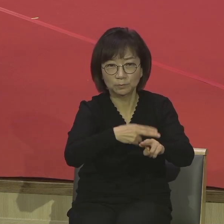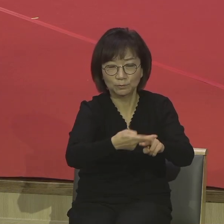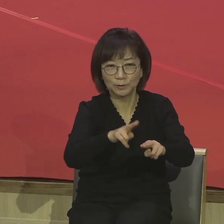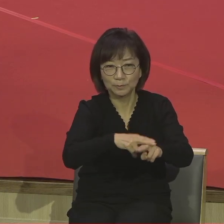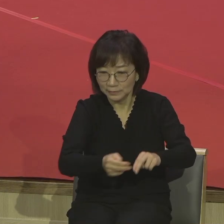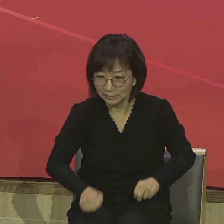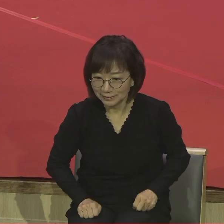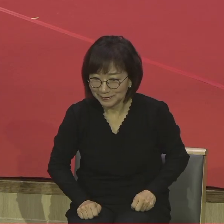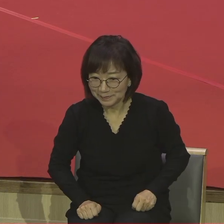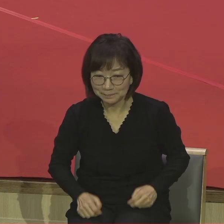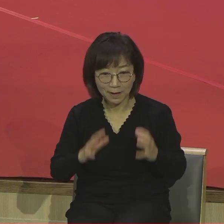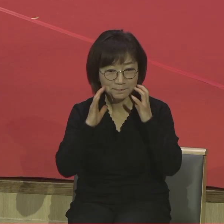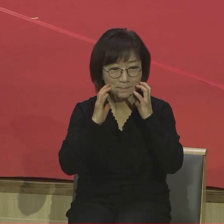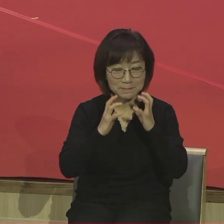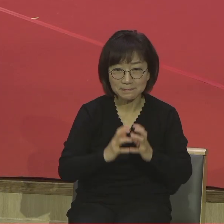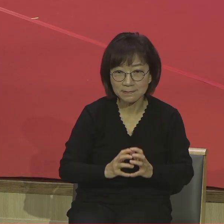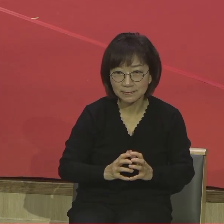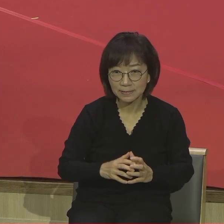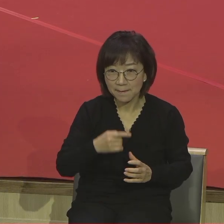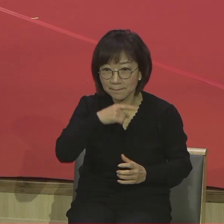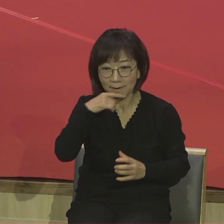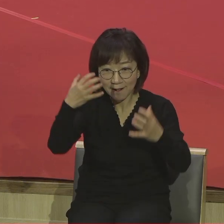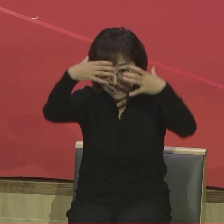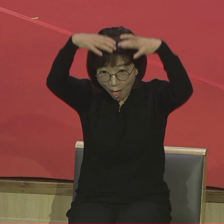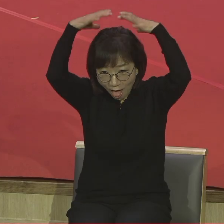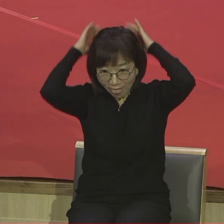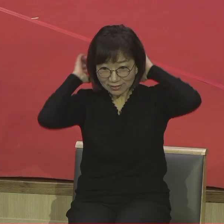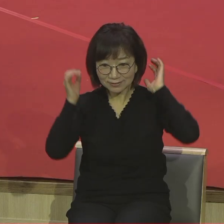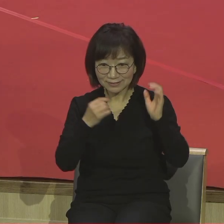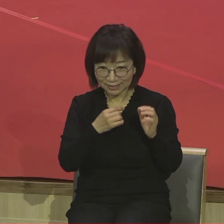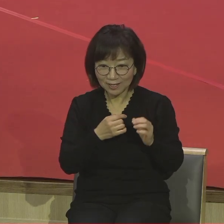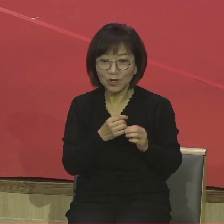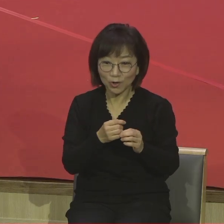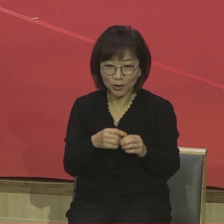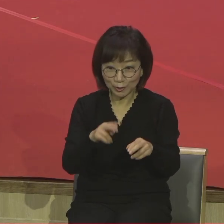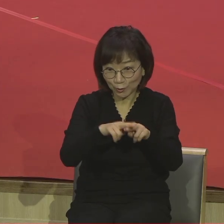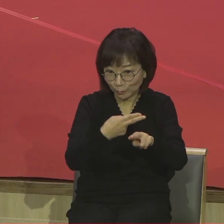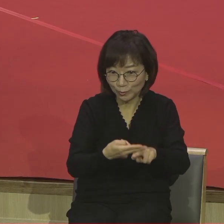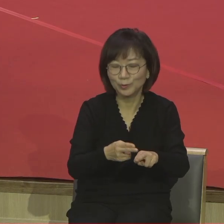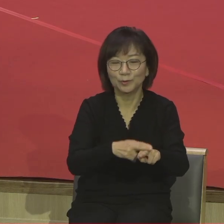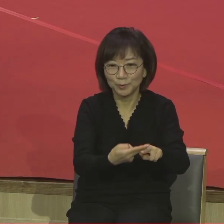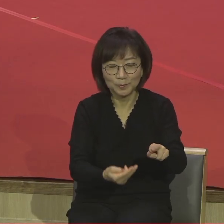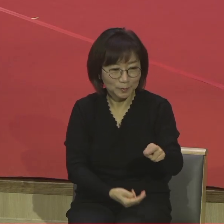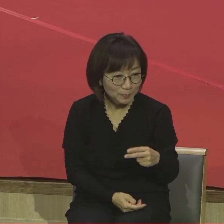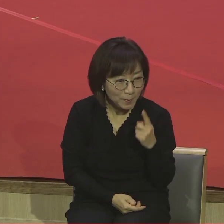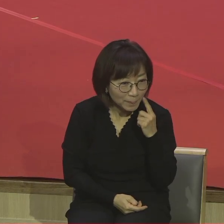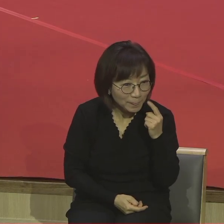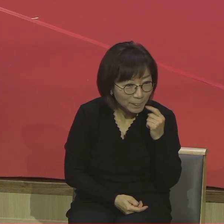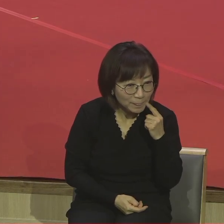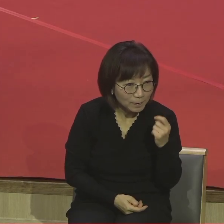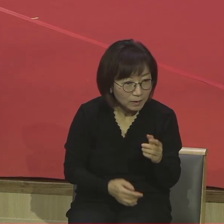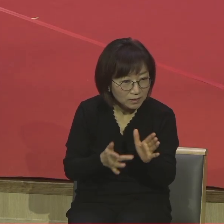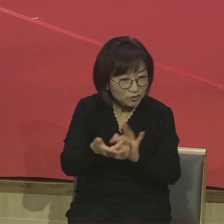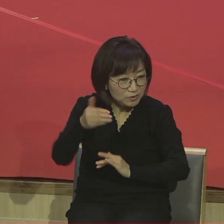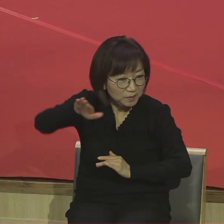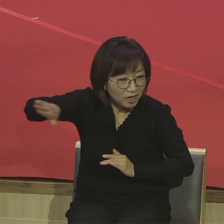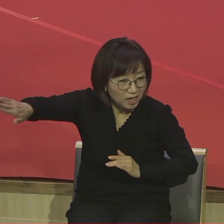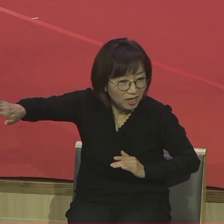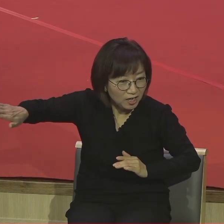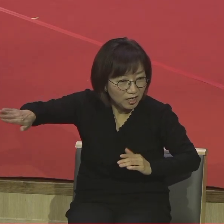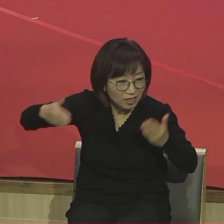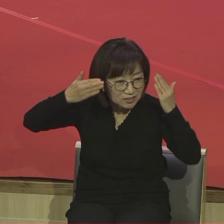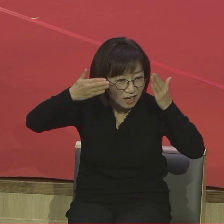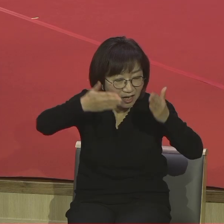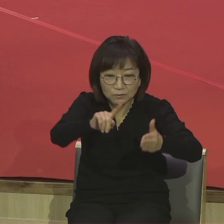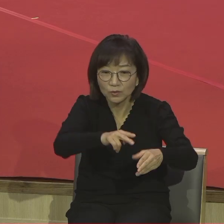바꿔버렸어요. 구원하러 오신 예수 그리스도의 이 크리스마스의 의미를 산타크로스의 선물로 아이들에게,